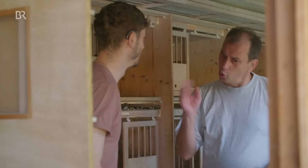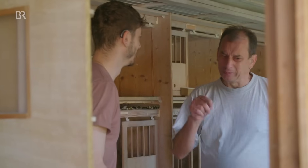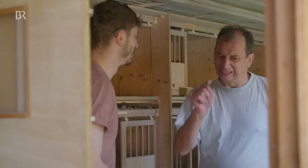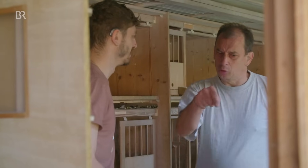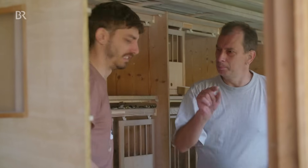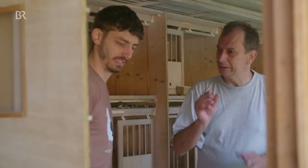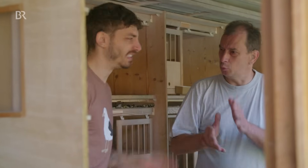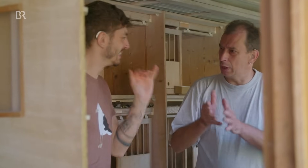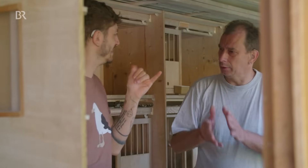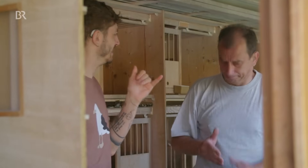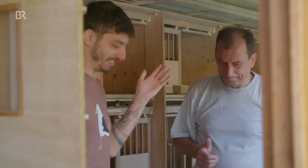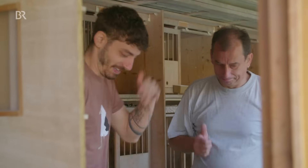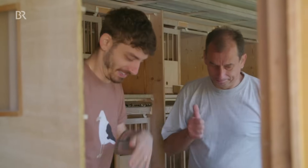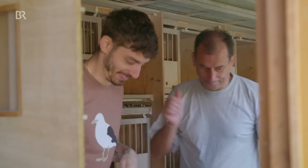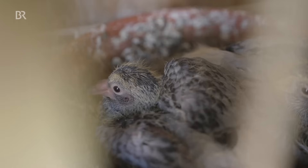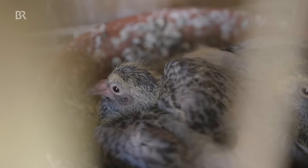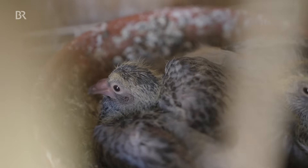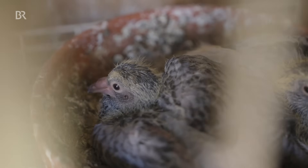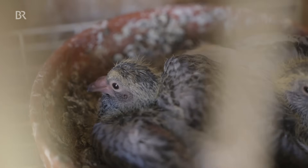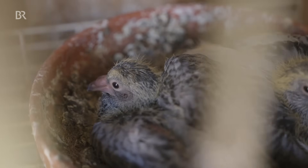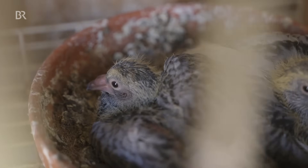mit raus, da können wir uns besser unterhalten. Ja, gehen wir.